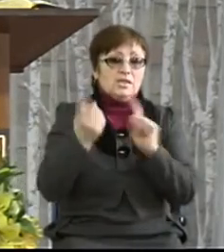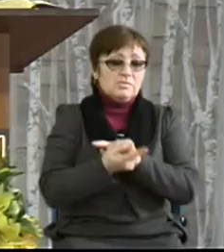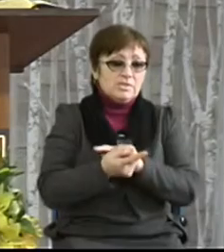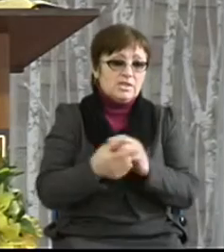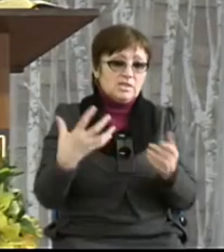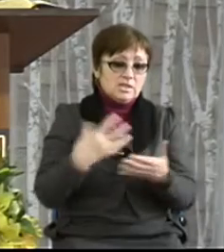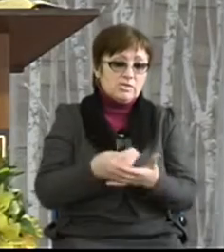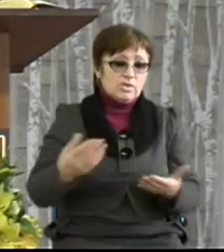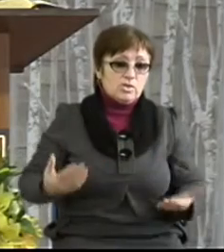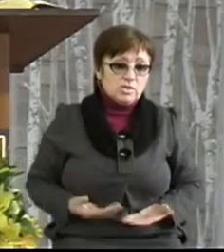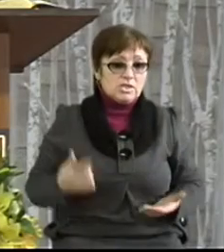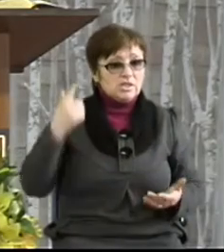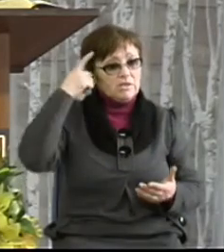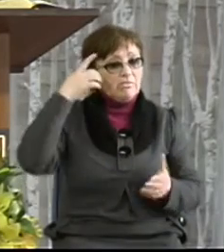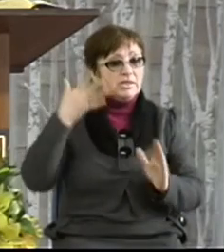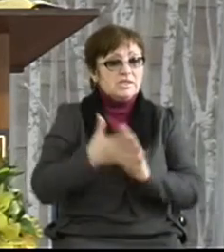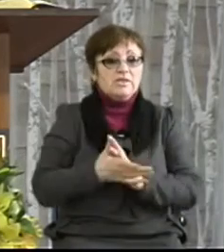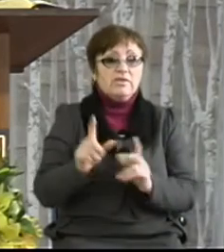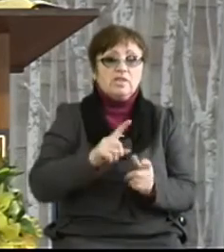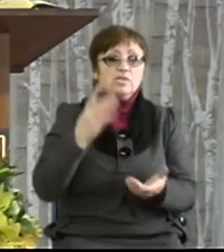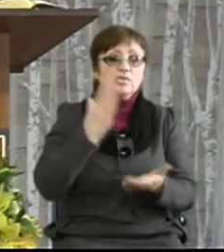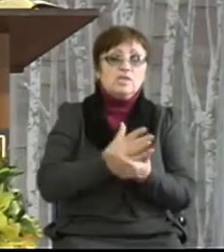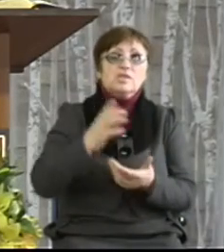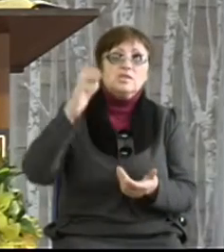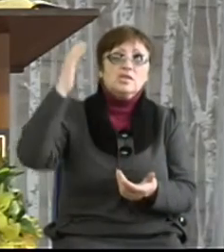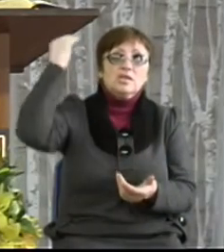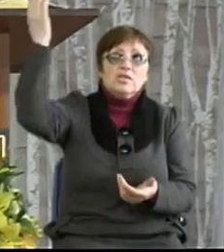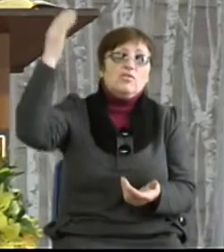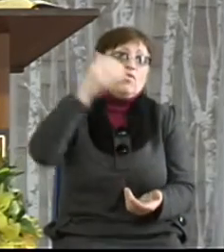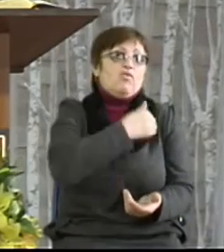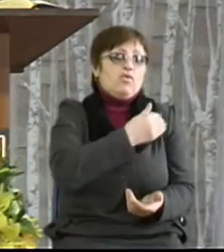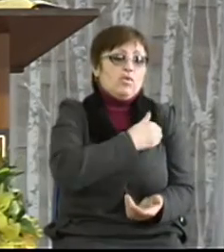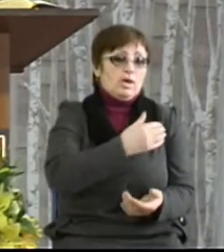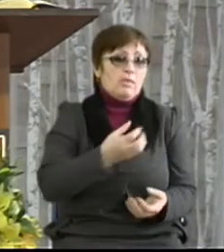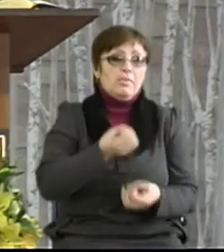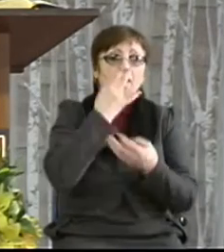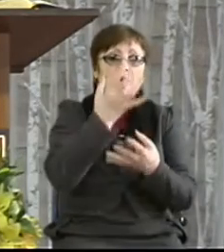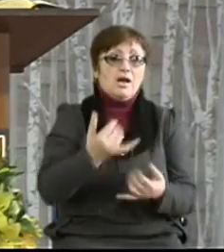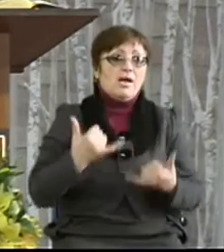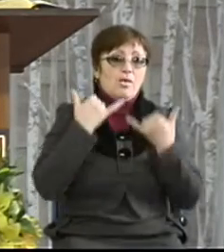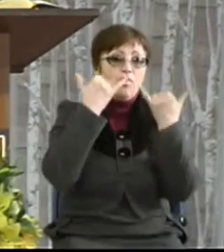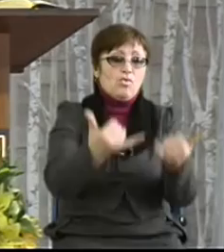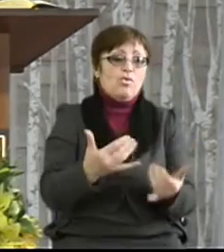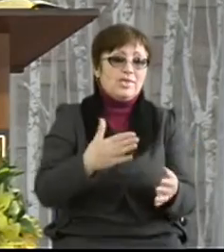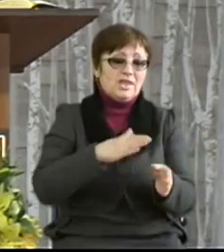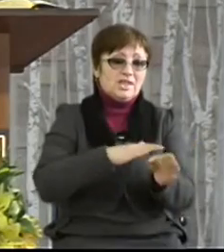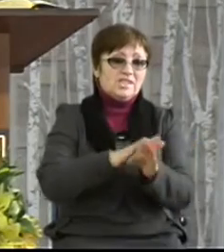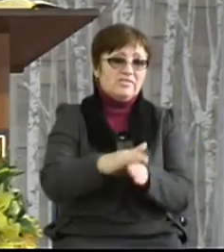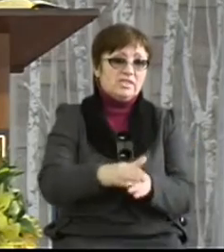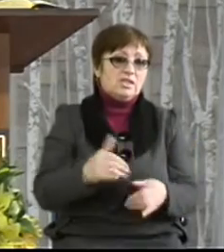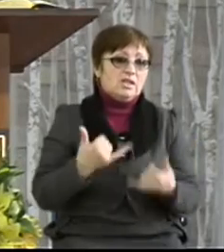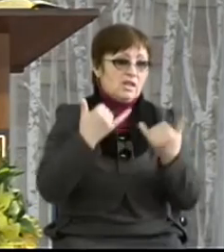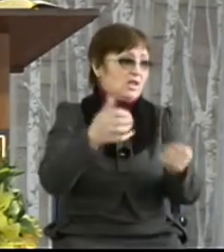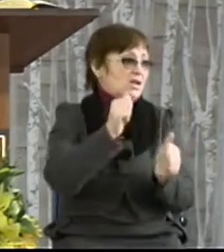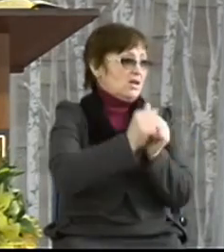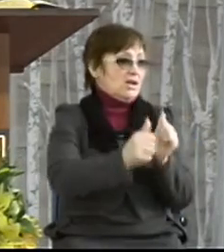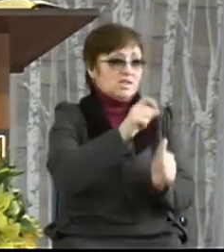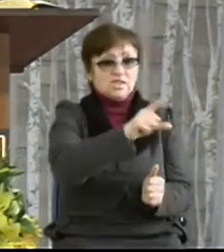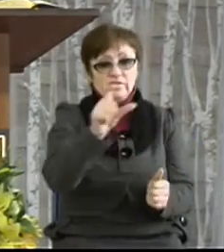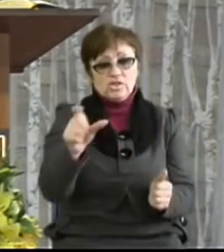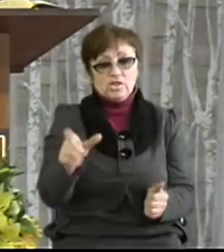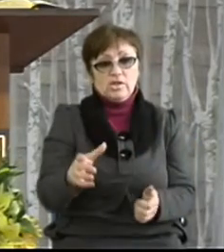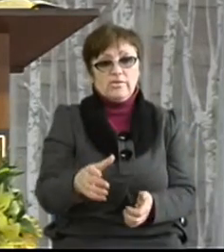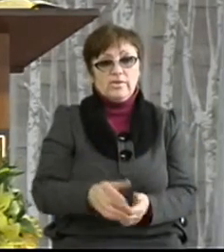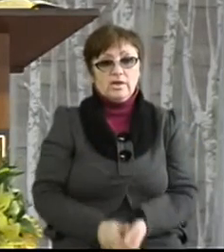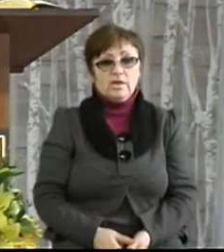и познавать, что есть Его воля, благая, угодная, совершенная для каждого из нас. И, конечно